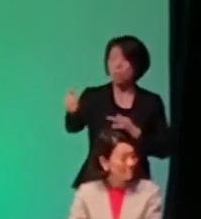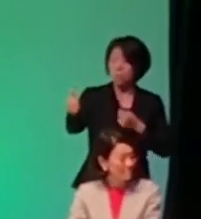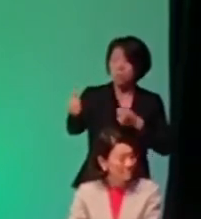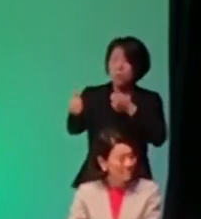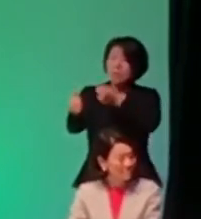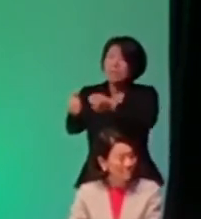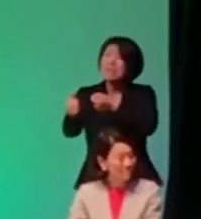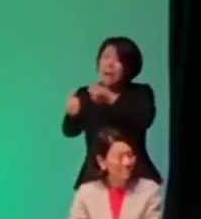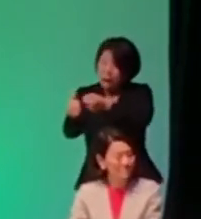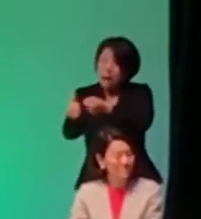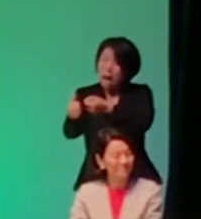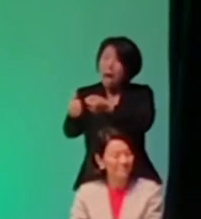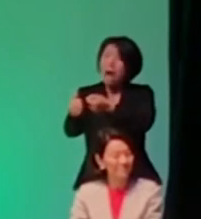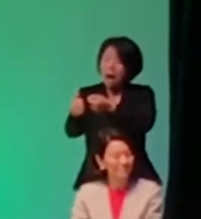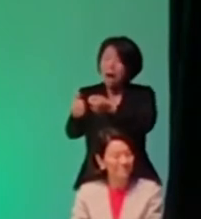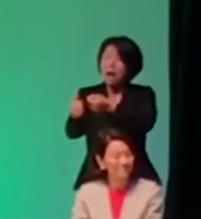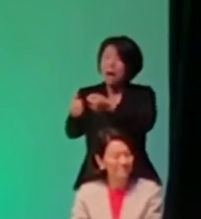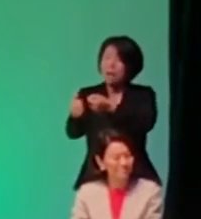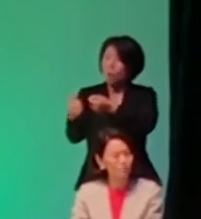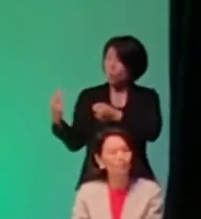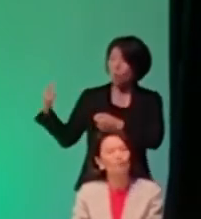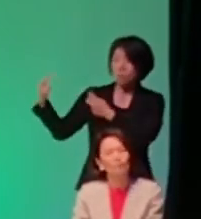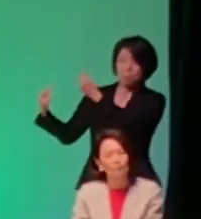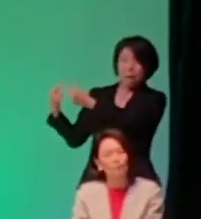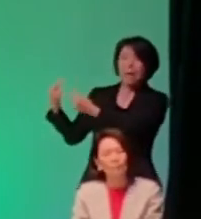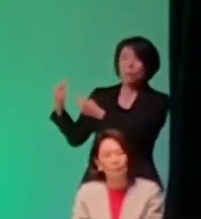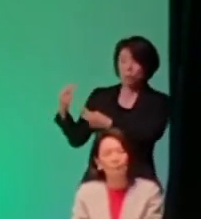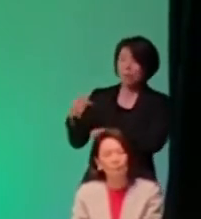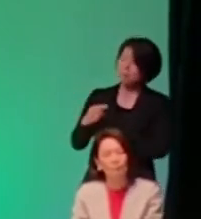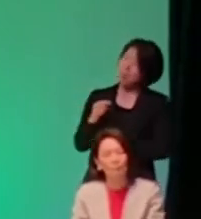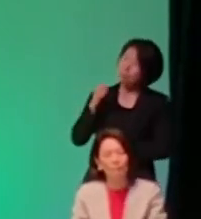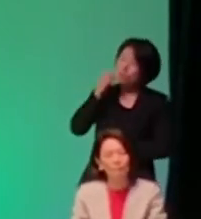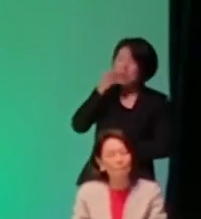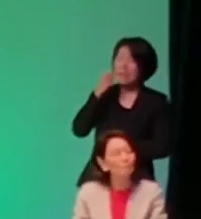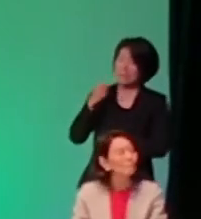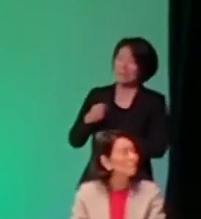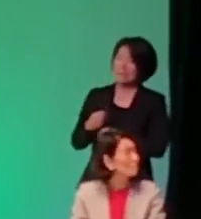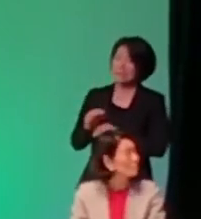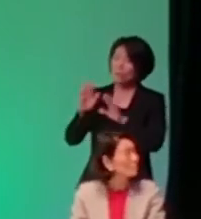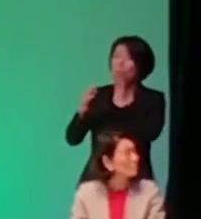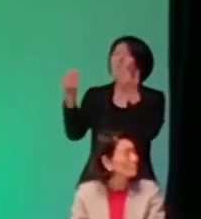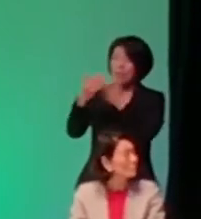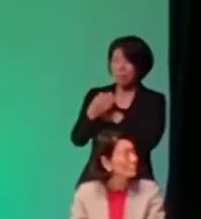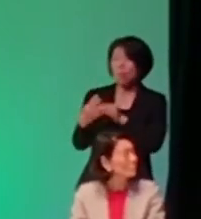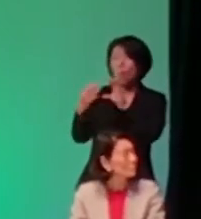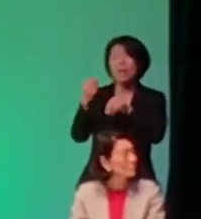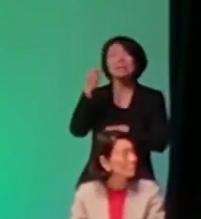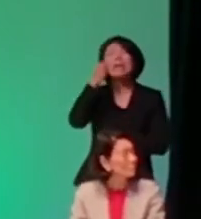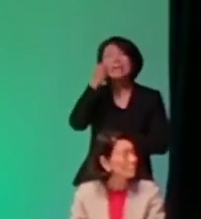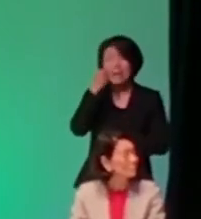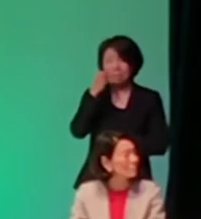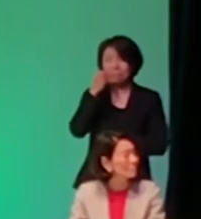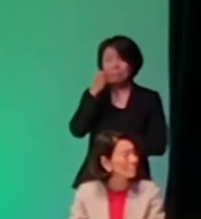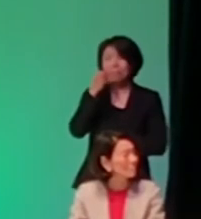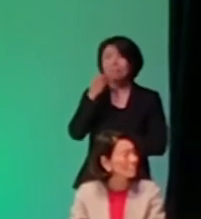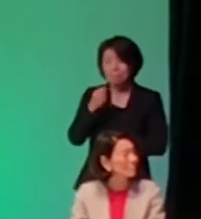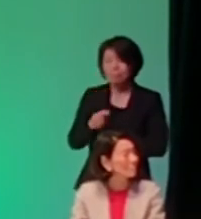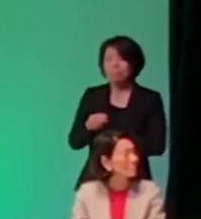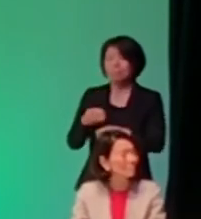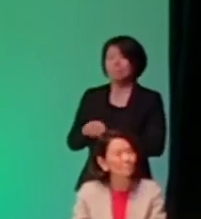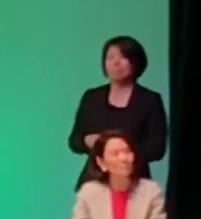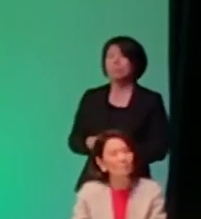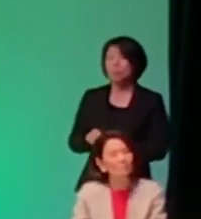受けているということを見られること自体ですね、ちょっと難しいと、まあ、そうなると話ができないっていうことが割合よ